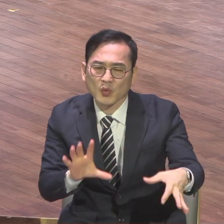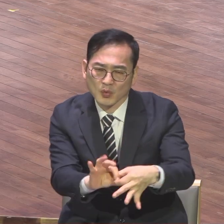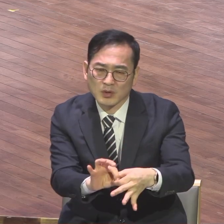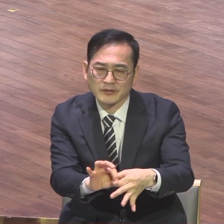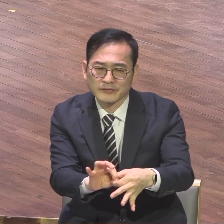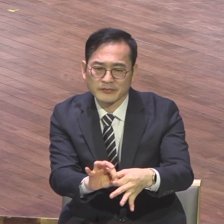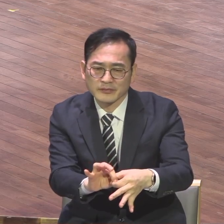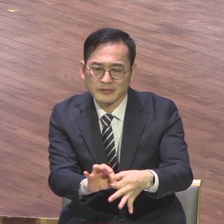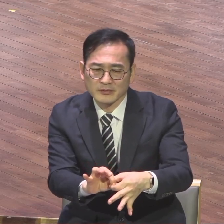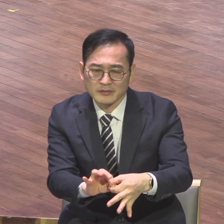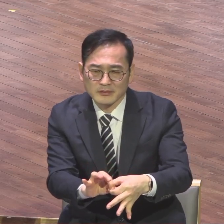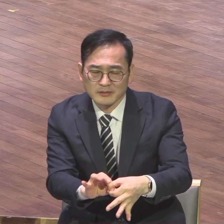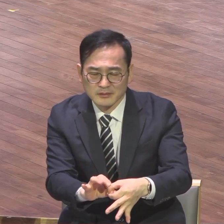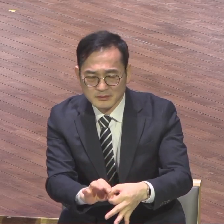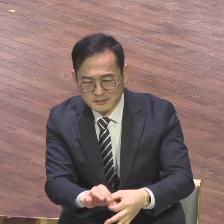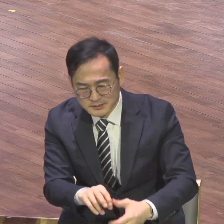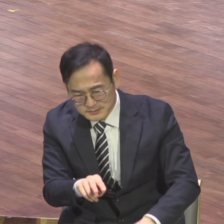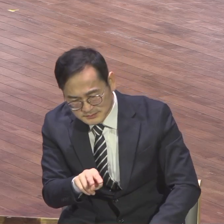모든 성도들